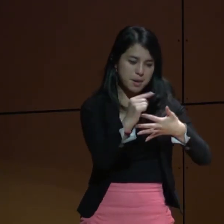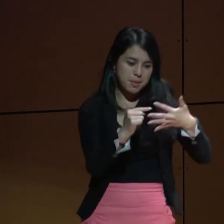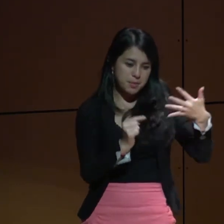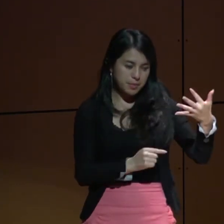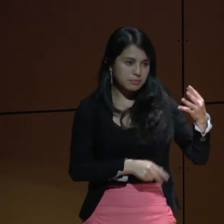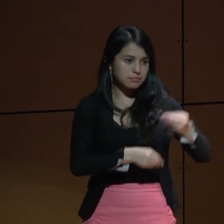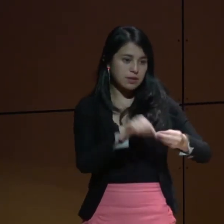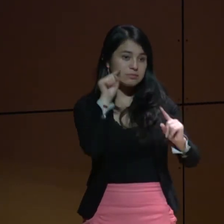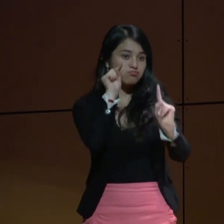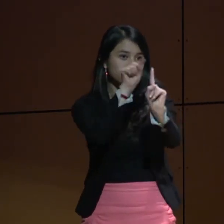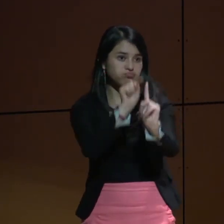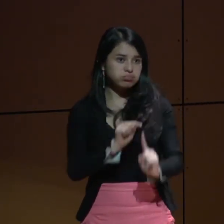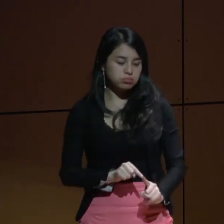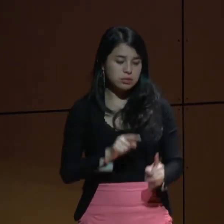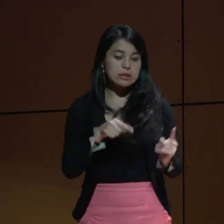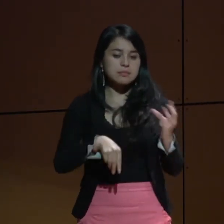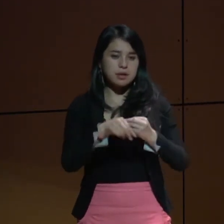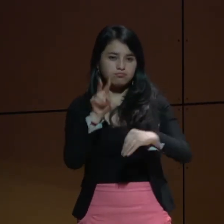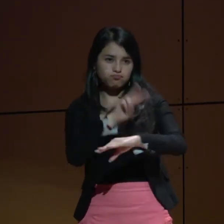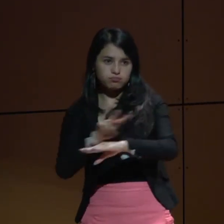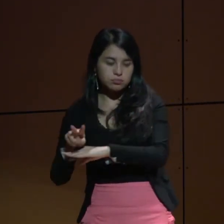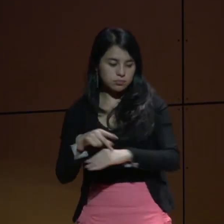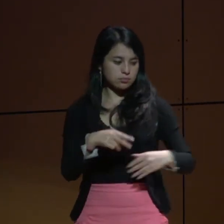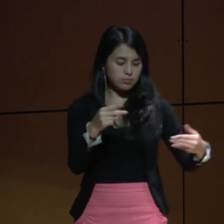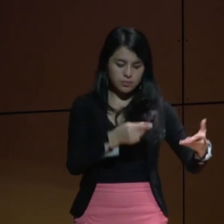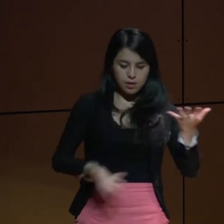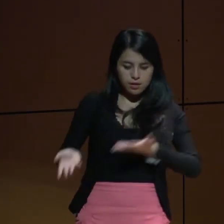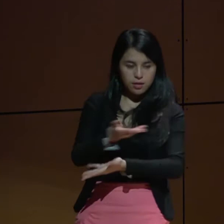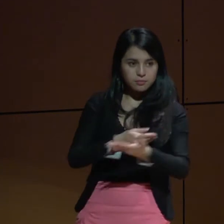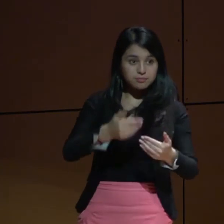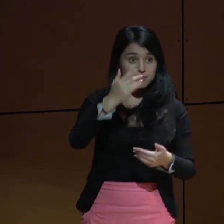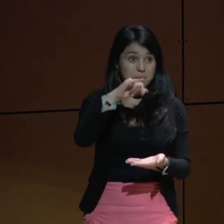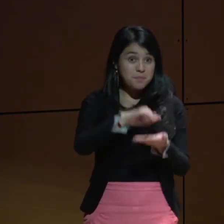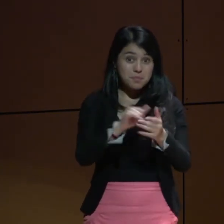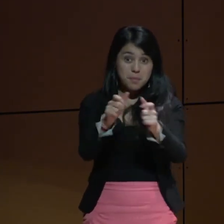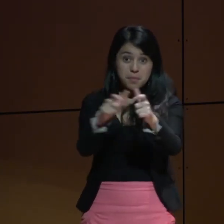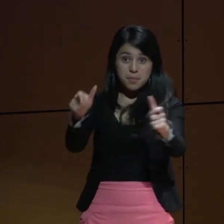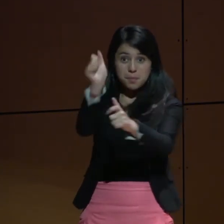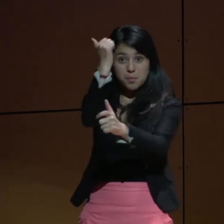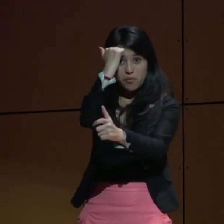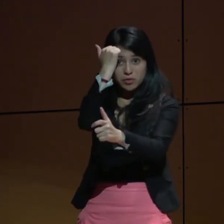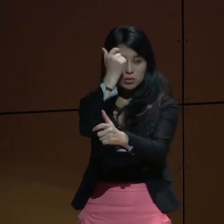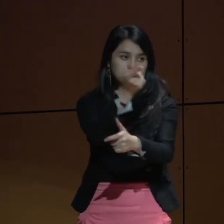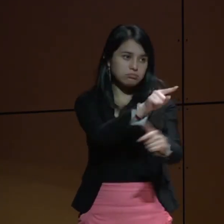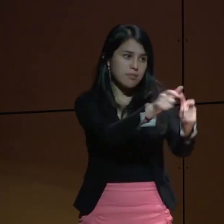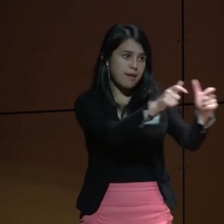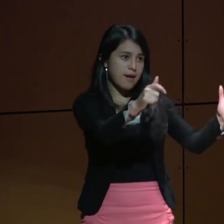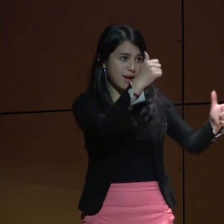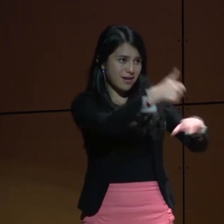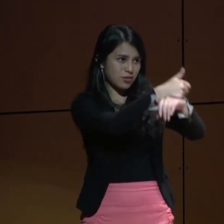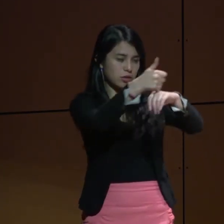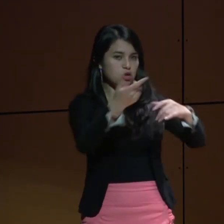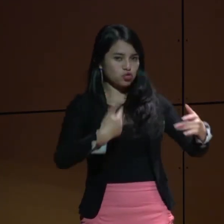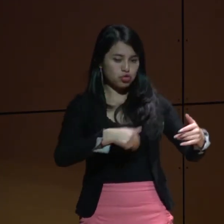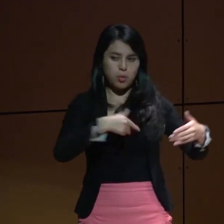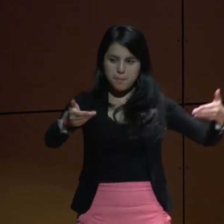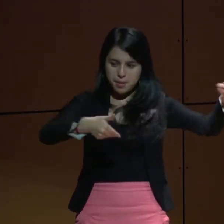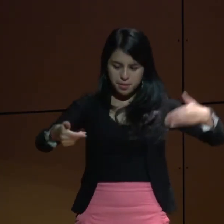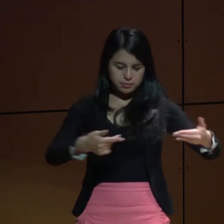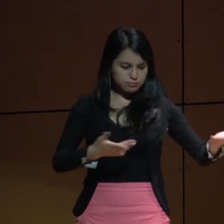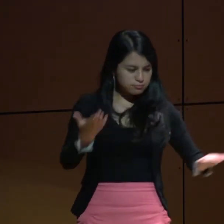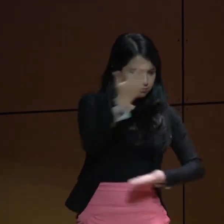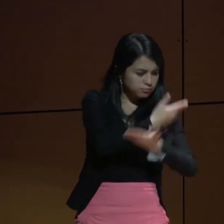criterios objetivos y observables. La mayoría de los maestros y rectores evaluados